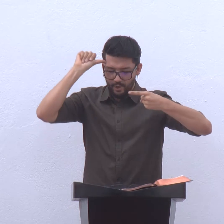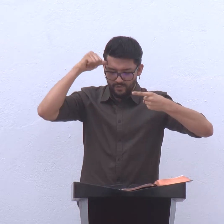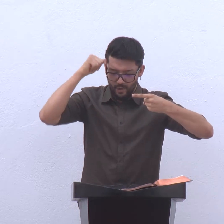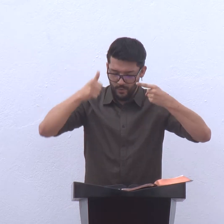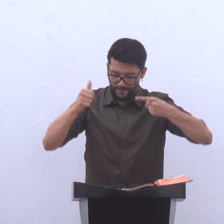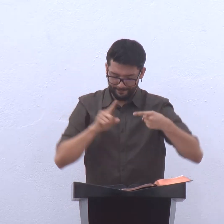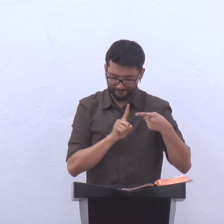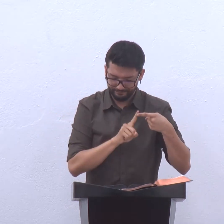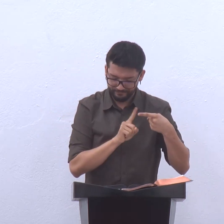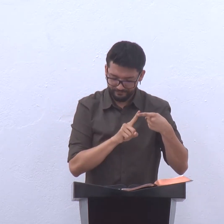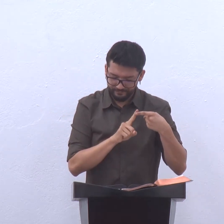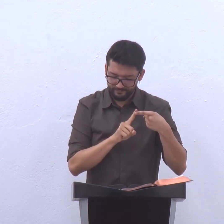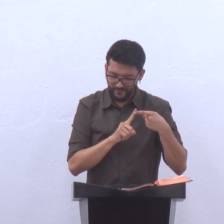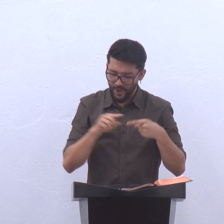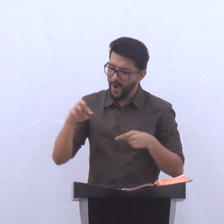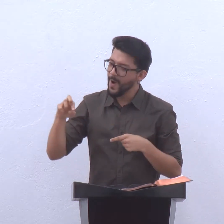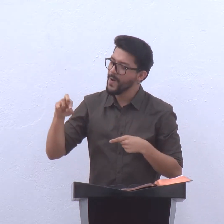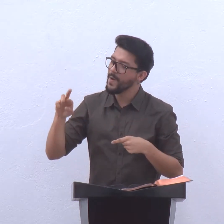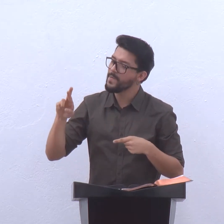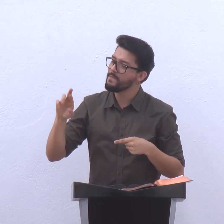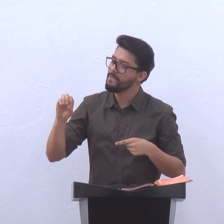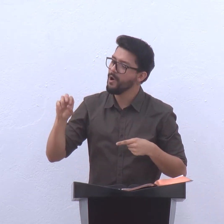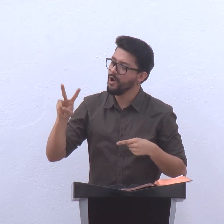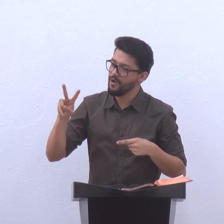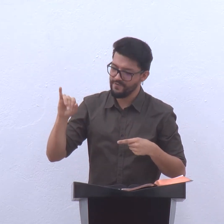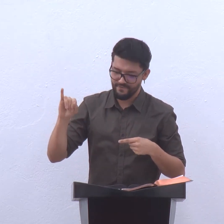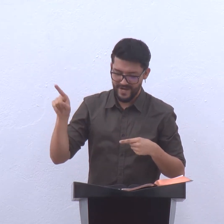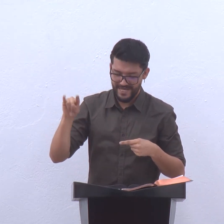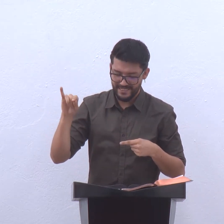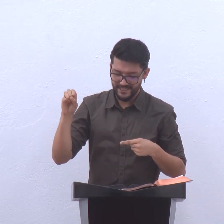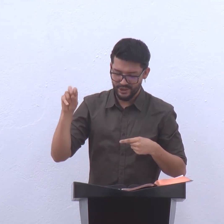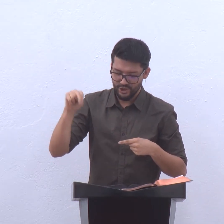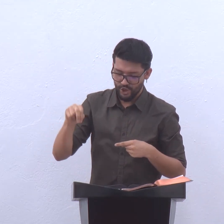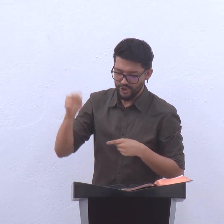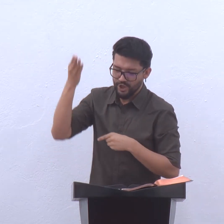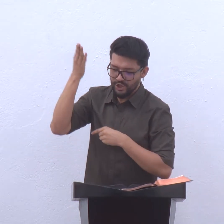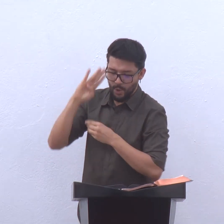Ahora quiero que mire conmigo que el pueblo de Israel